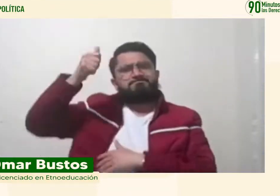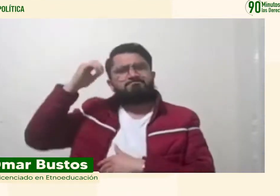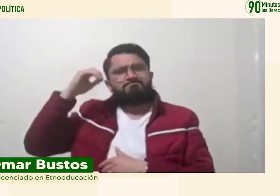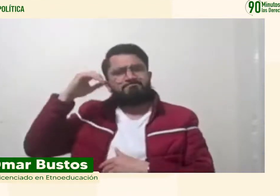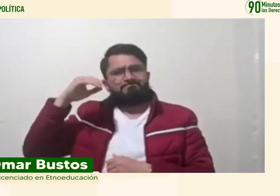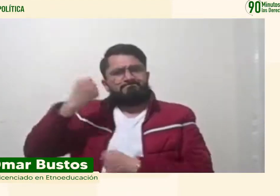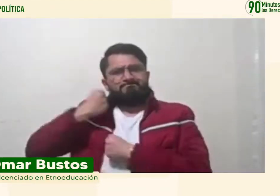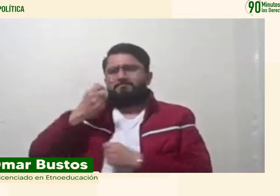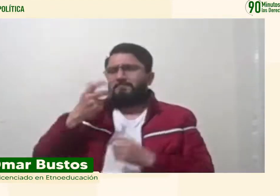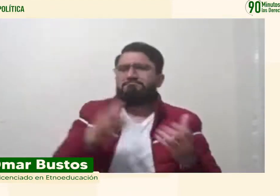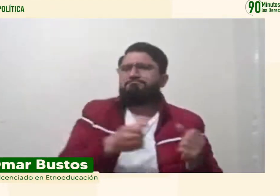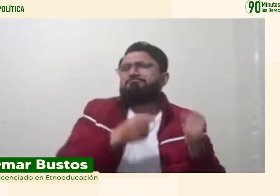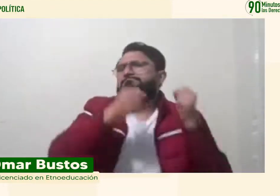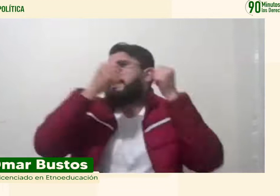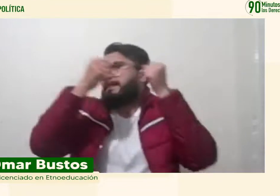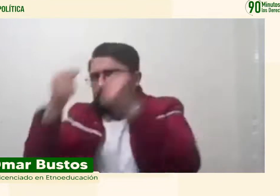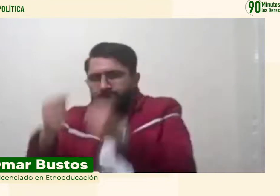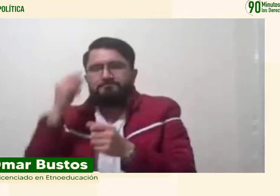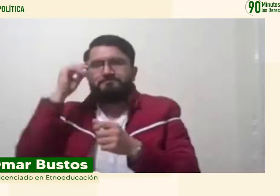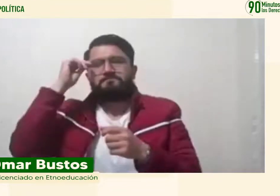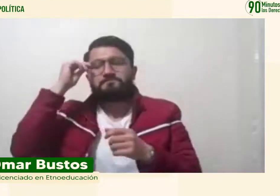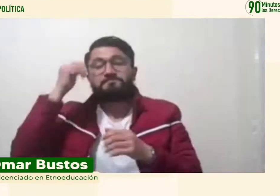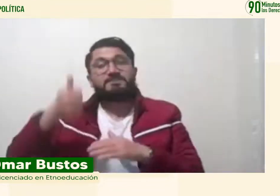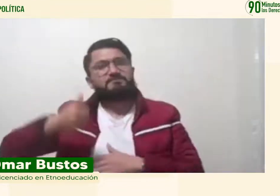después los llevaron ante sus comandantes